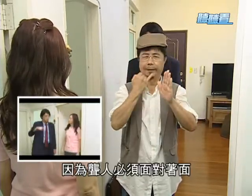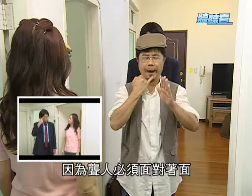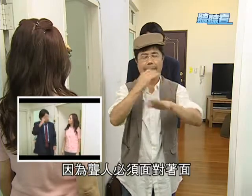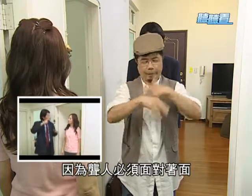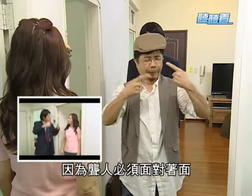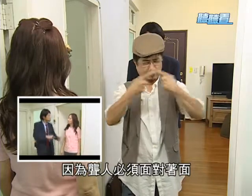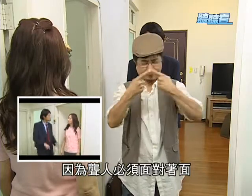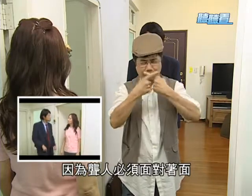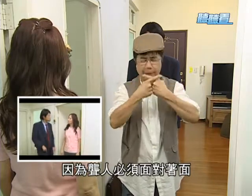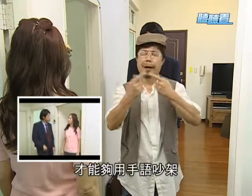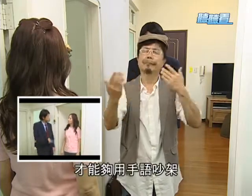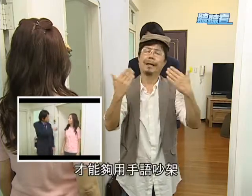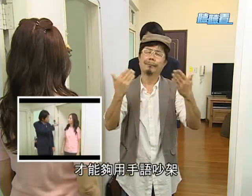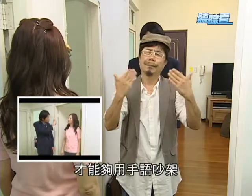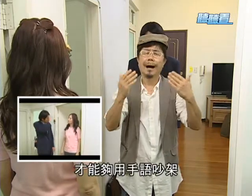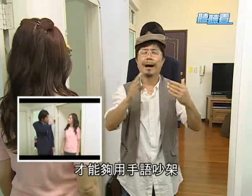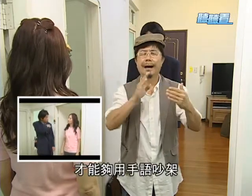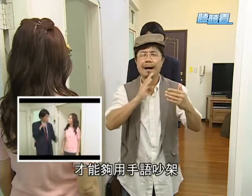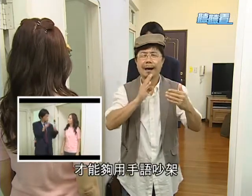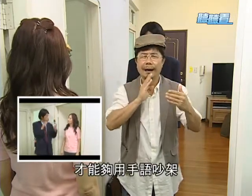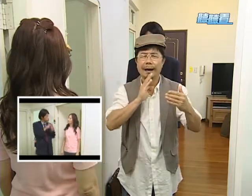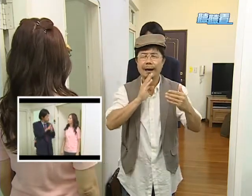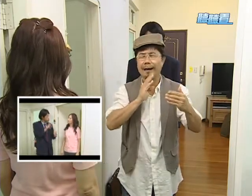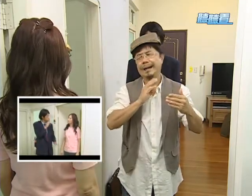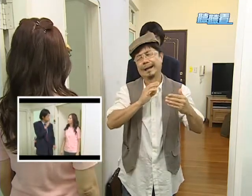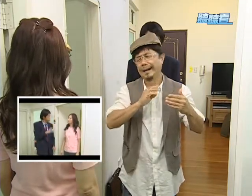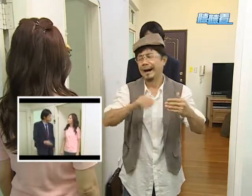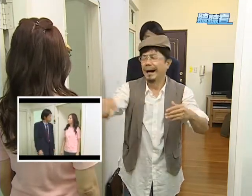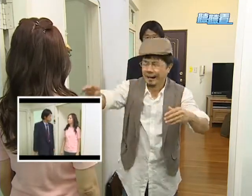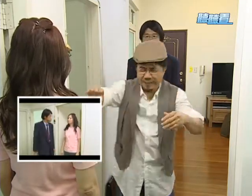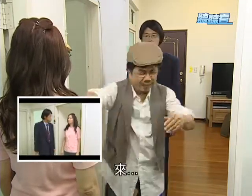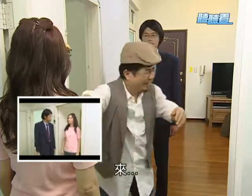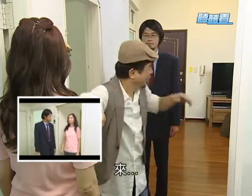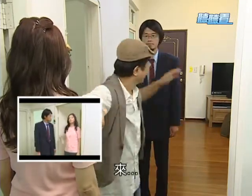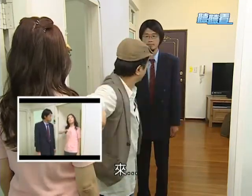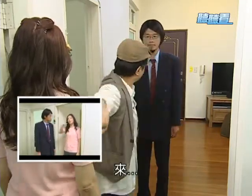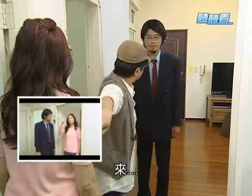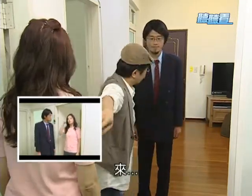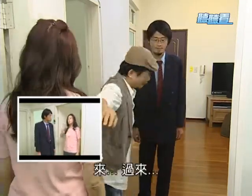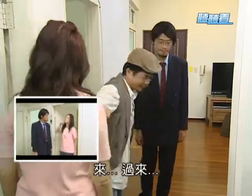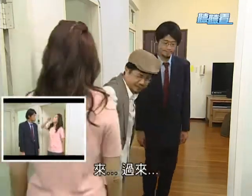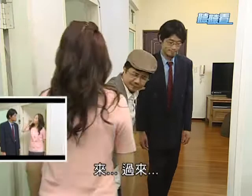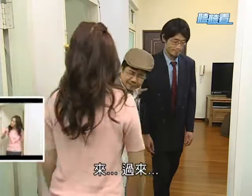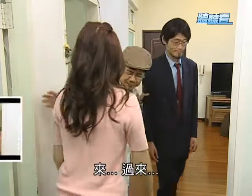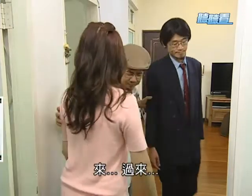着面才能够用手语吵架 啊。吵架是不是？ 来， 他们就是这个意思。